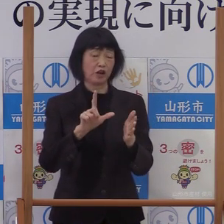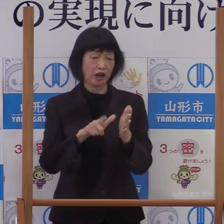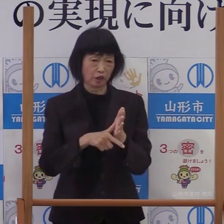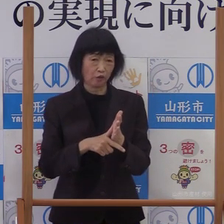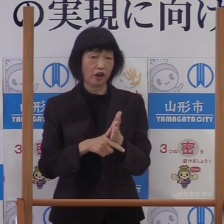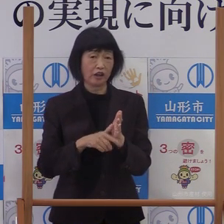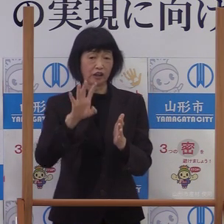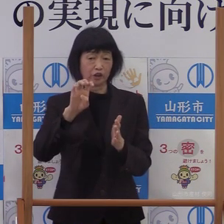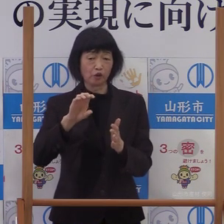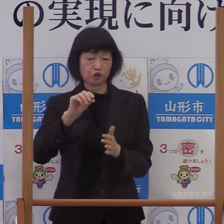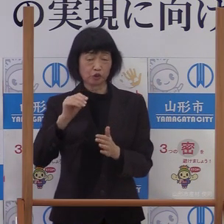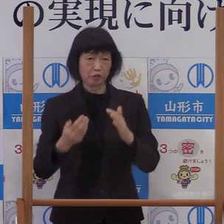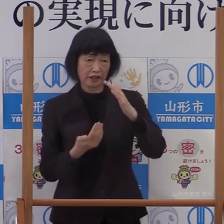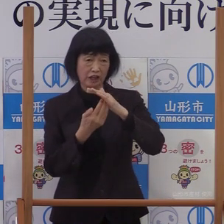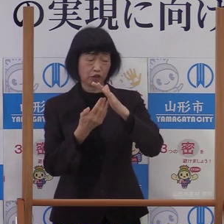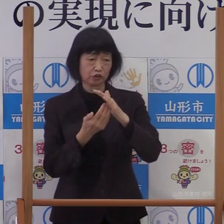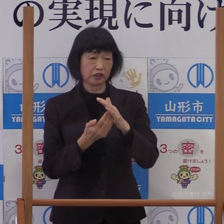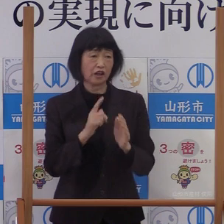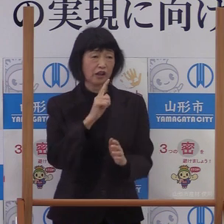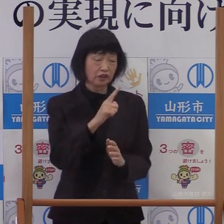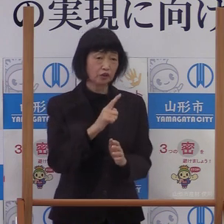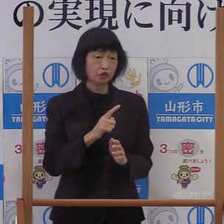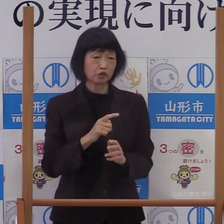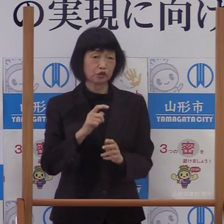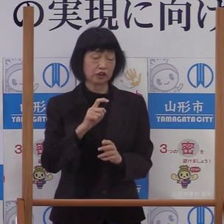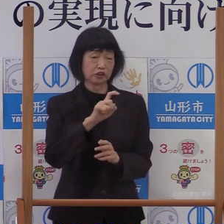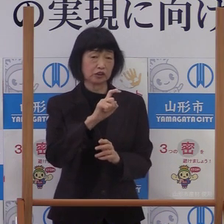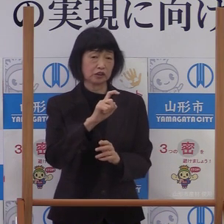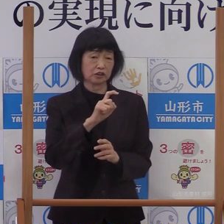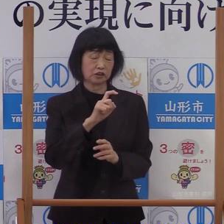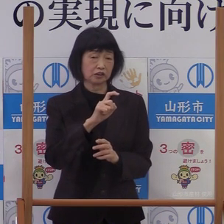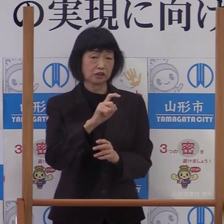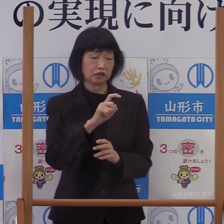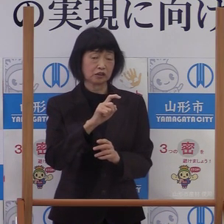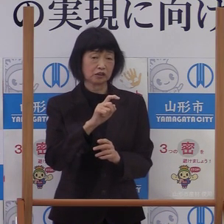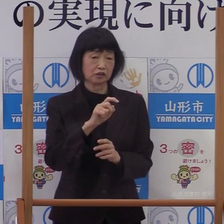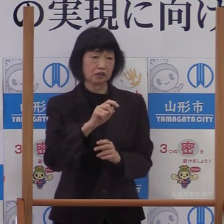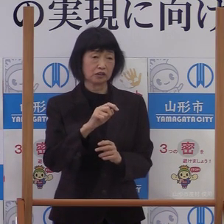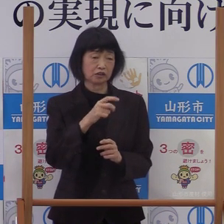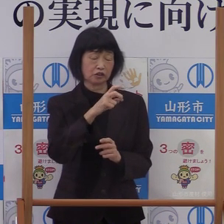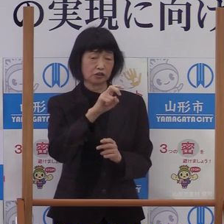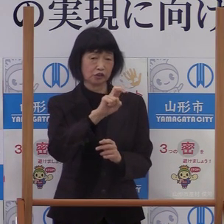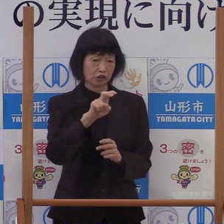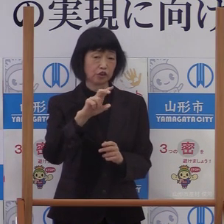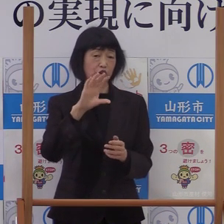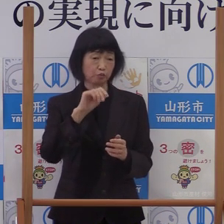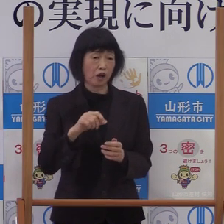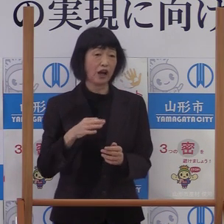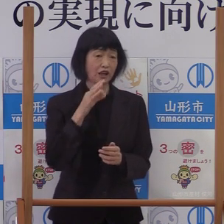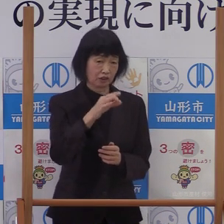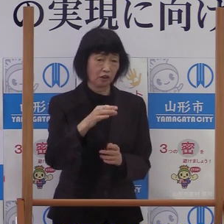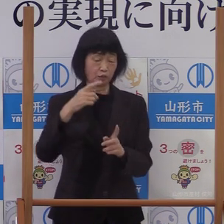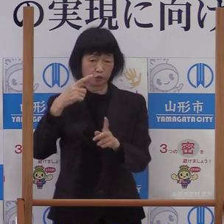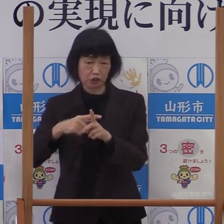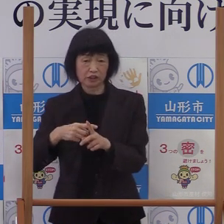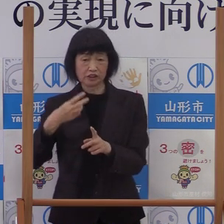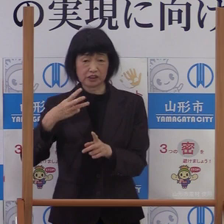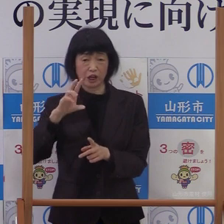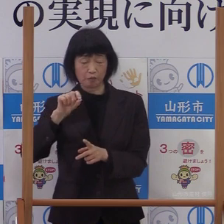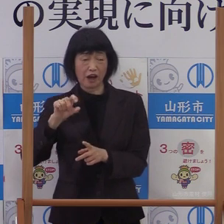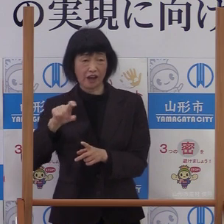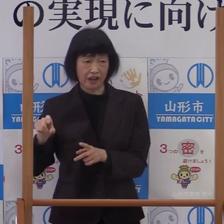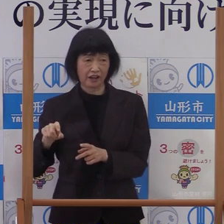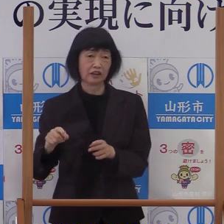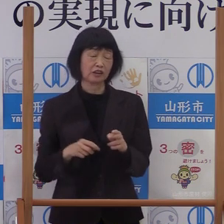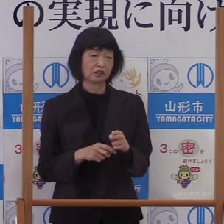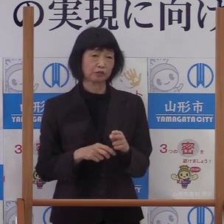業所あたり10万円に加え、その営業所が保有しているバス1台につき3万円を支給いたします。ロープ